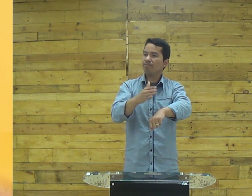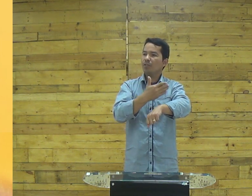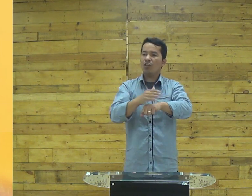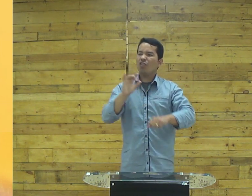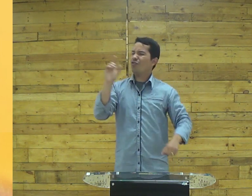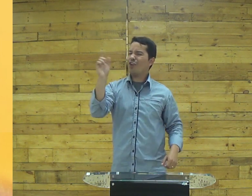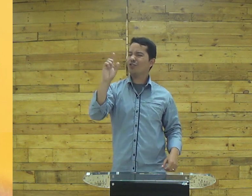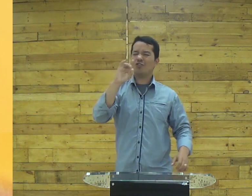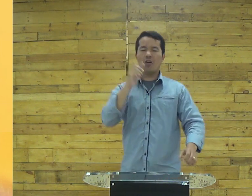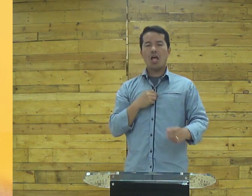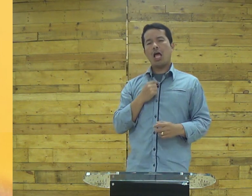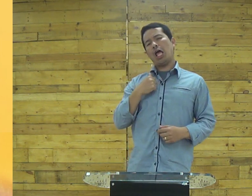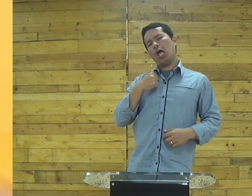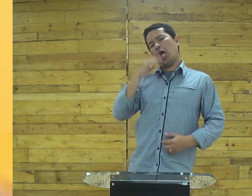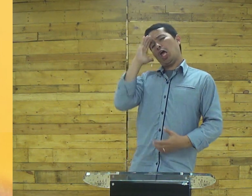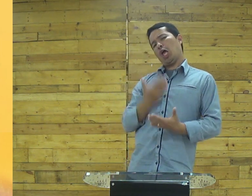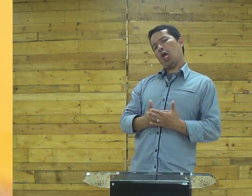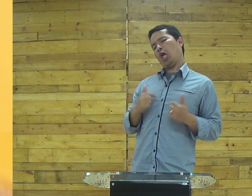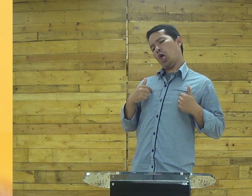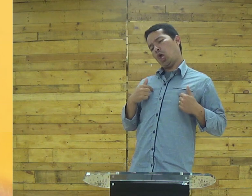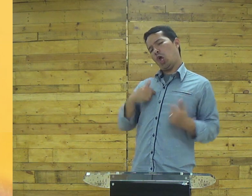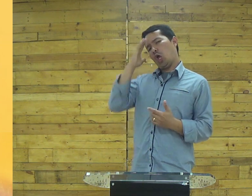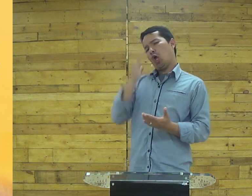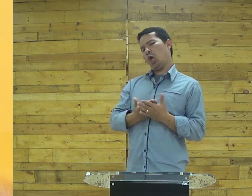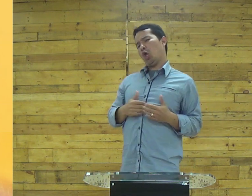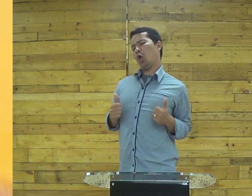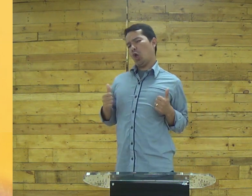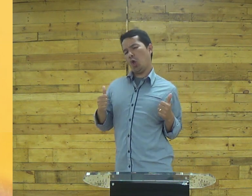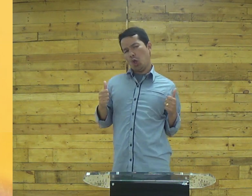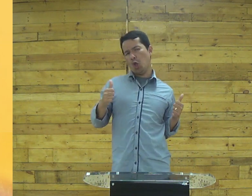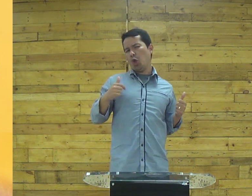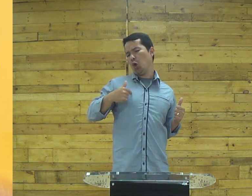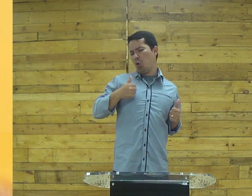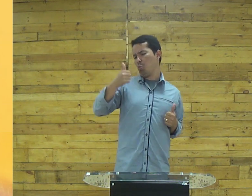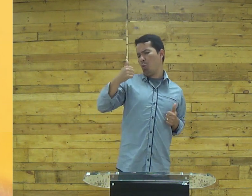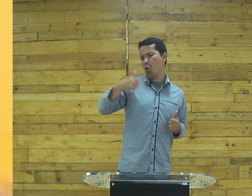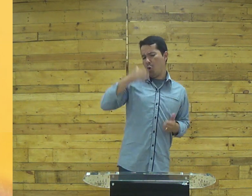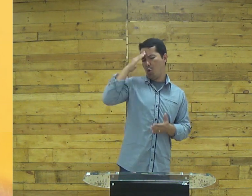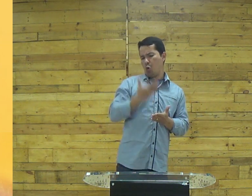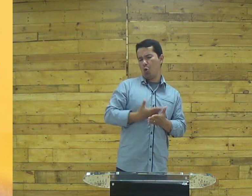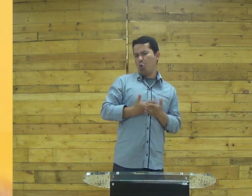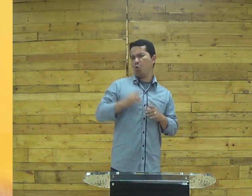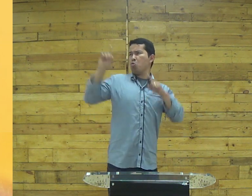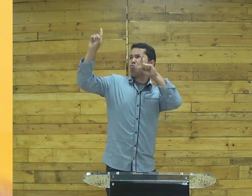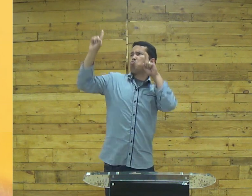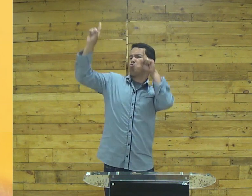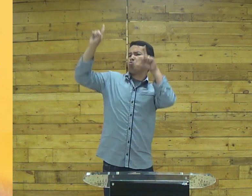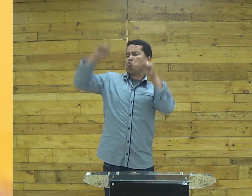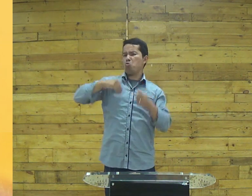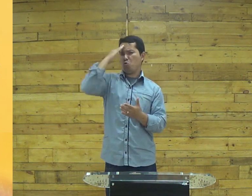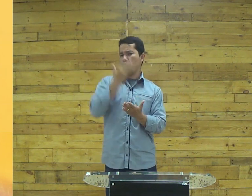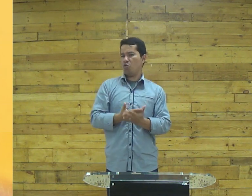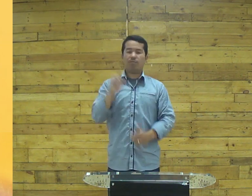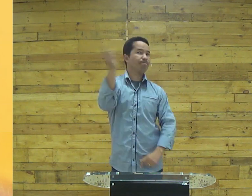de testemunho. Não só dizer, eu creio, acredito, sim, sim, acredito. Acredito em